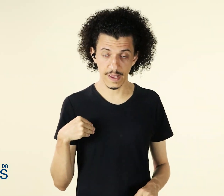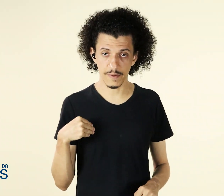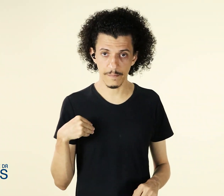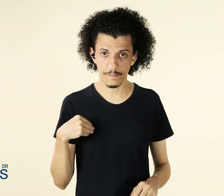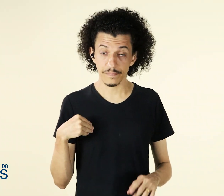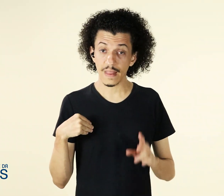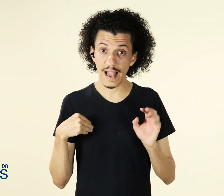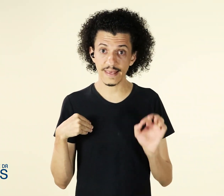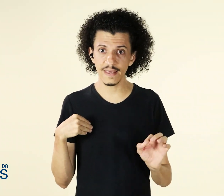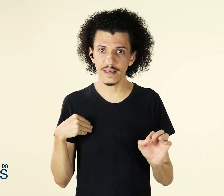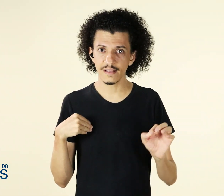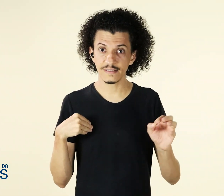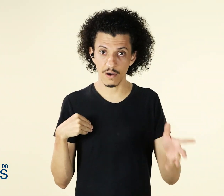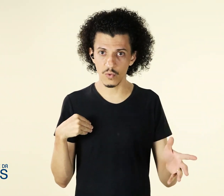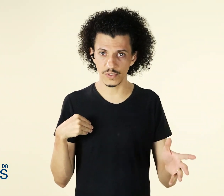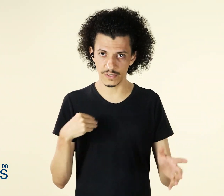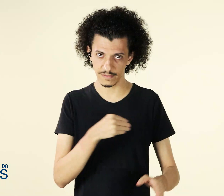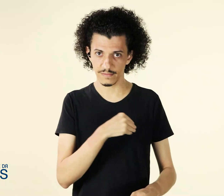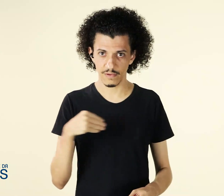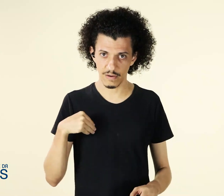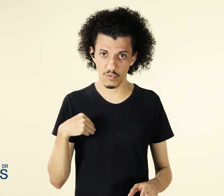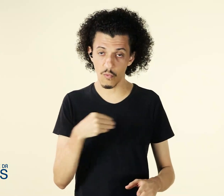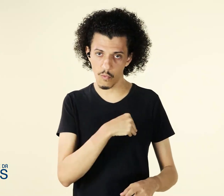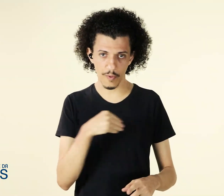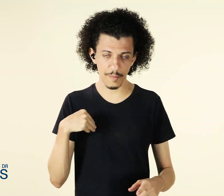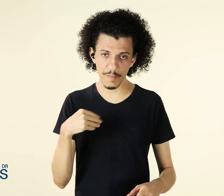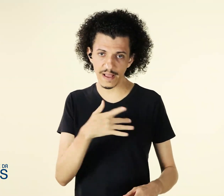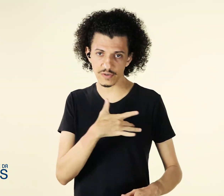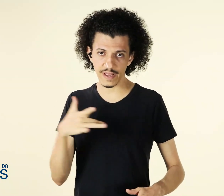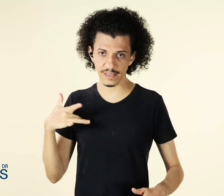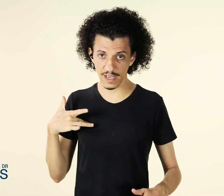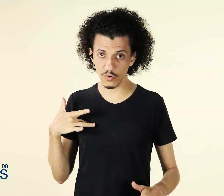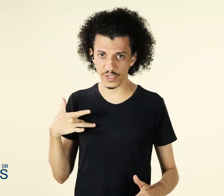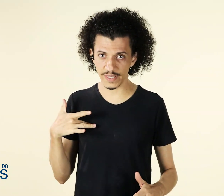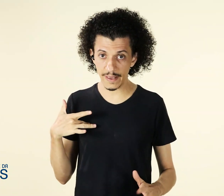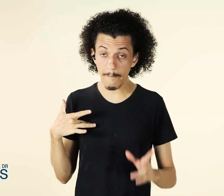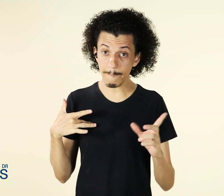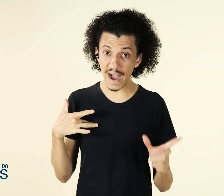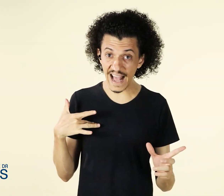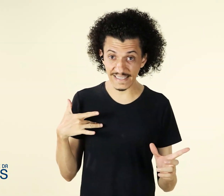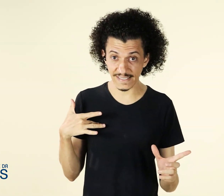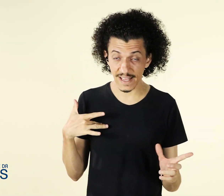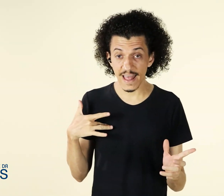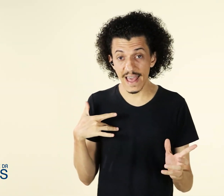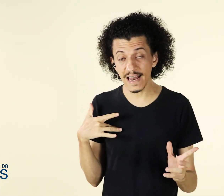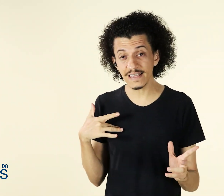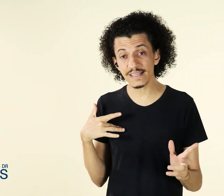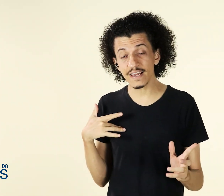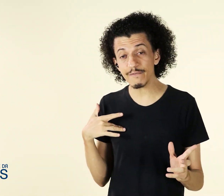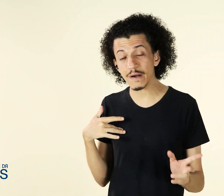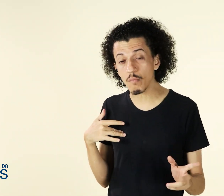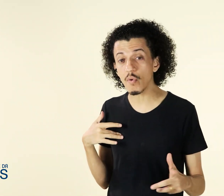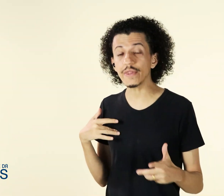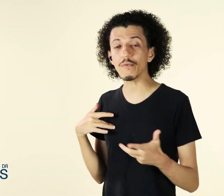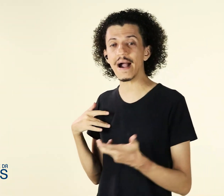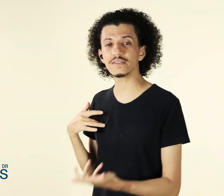Percebe? Aqui, saúde. O próprio médico, né? Saúde aqui. Mas ele significa muito mais do que